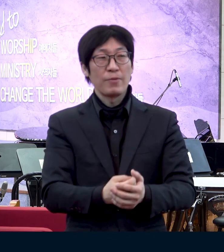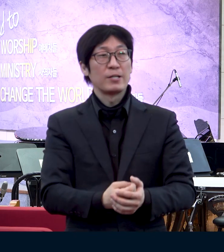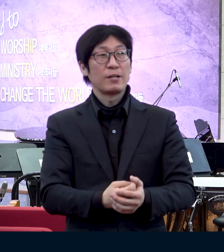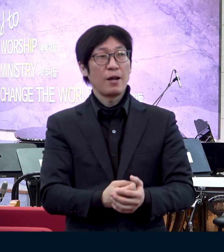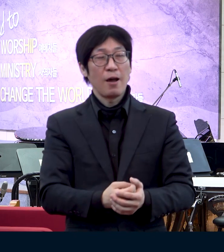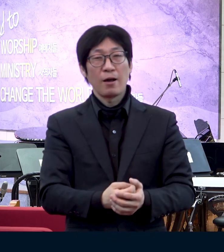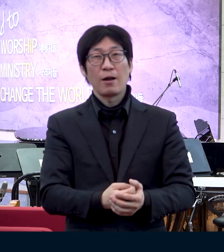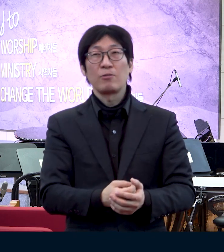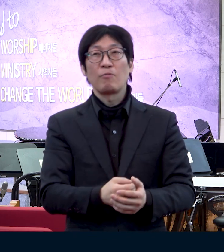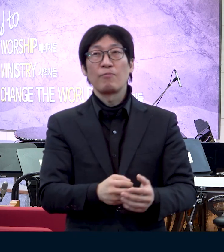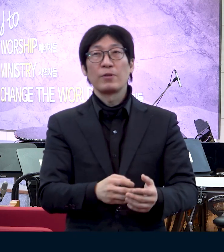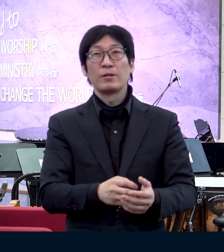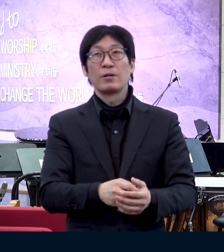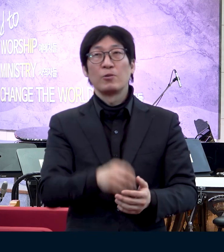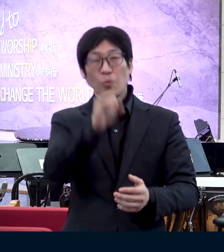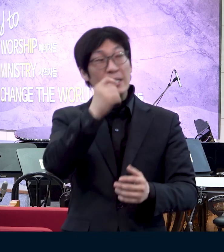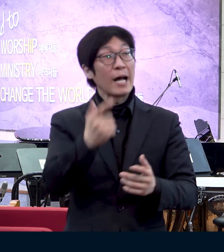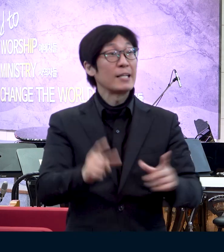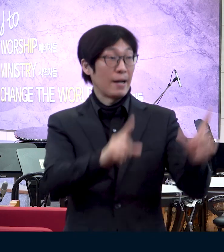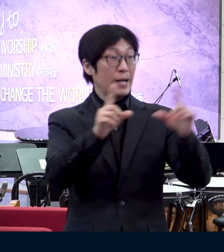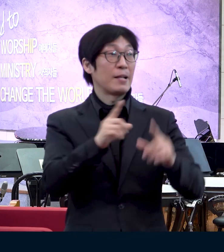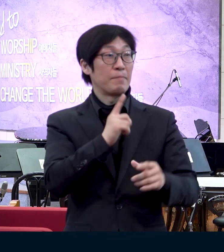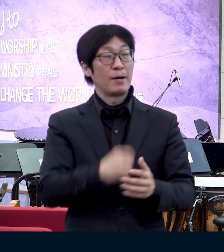없이 많이 엉망진창이 된 거예요.